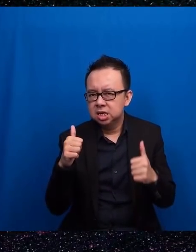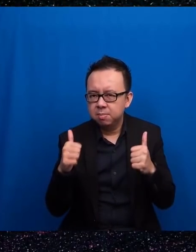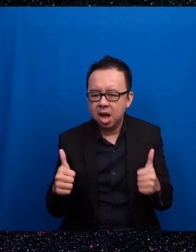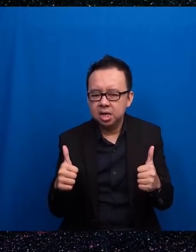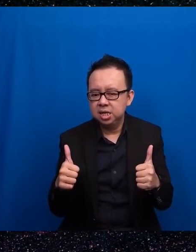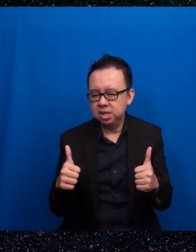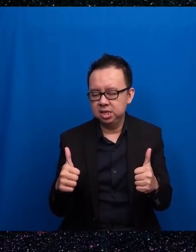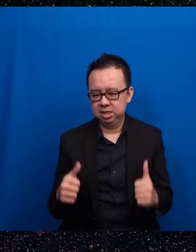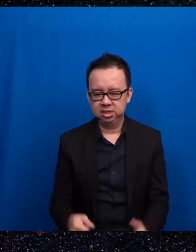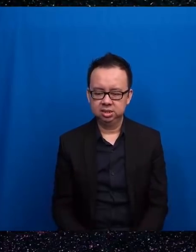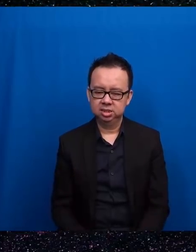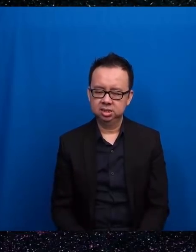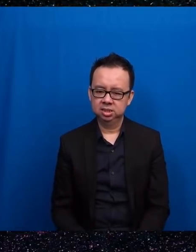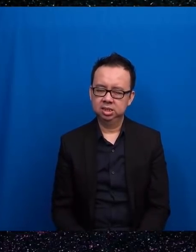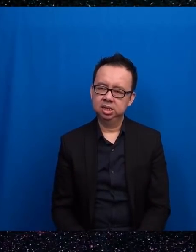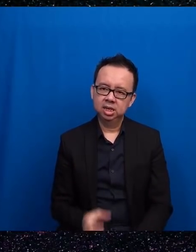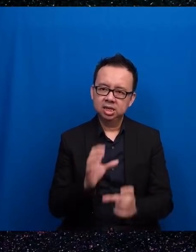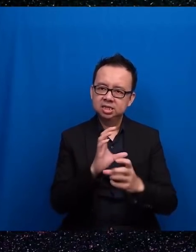yang terbaik